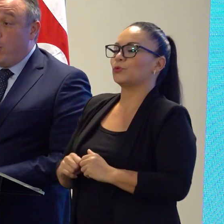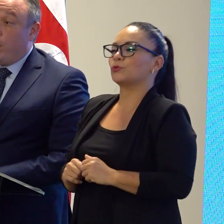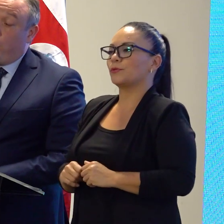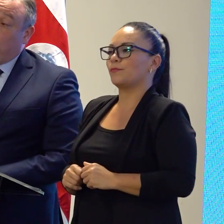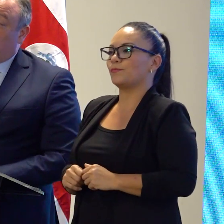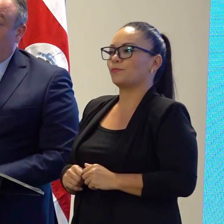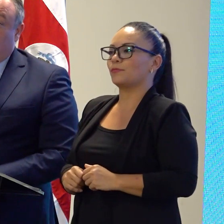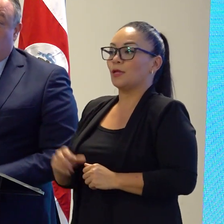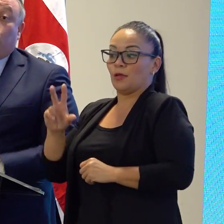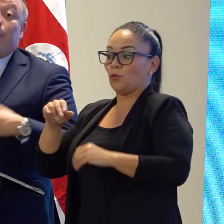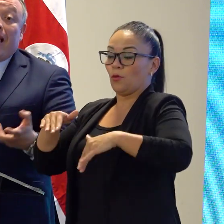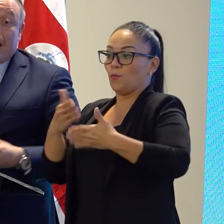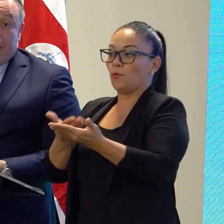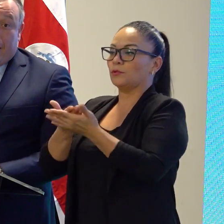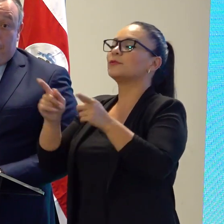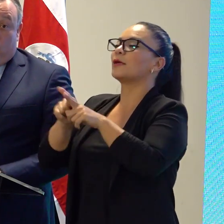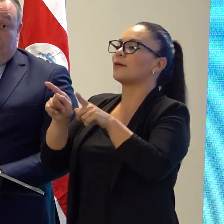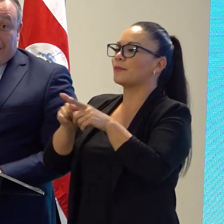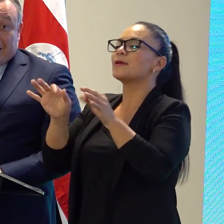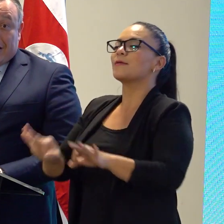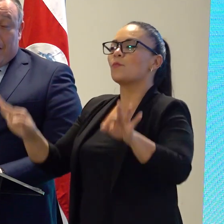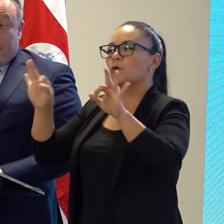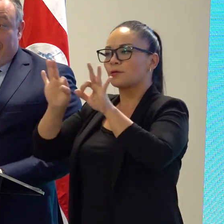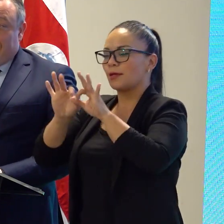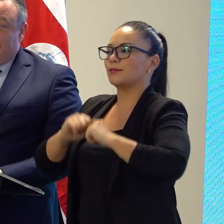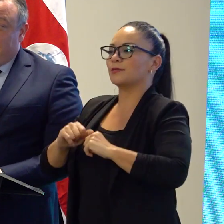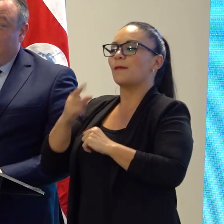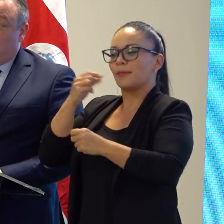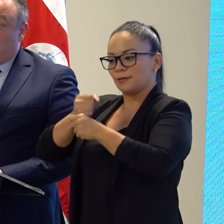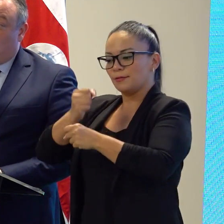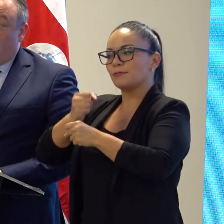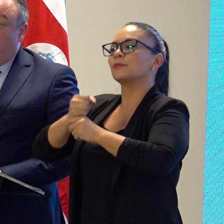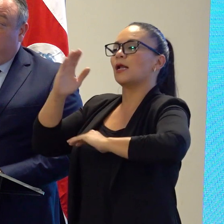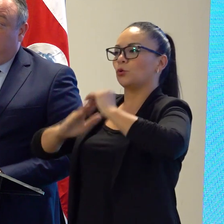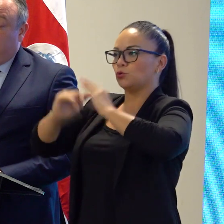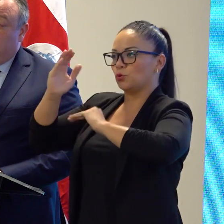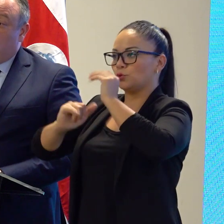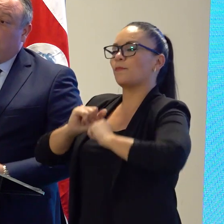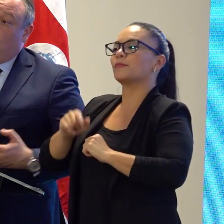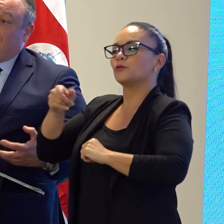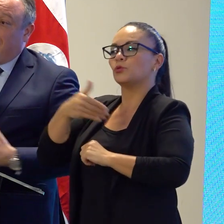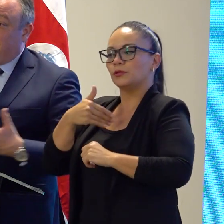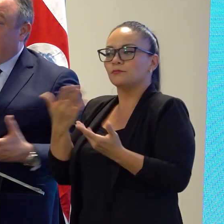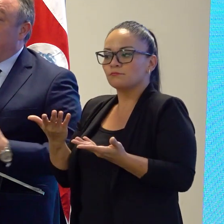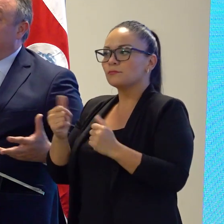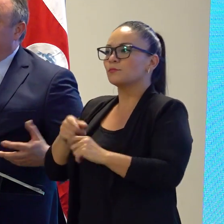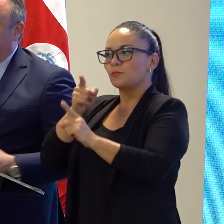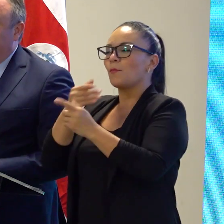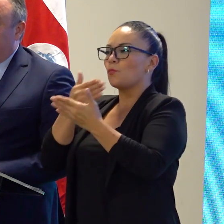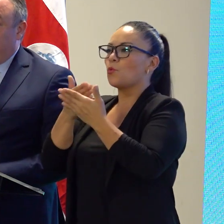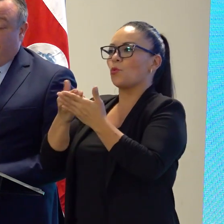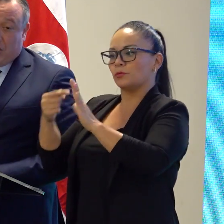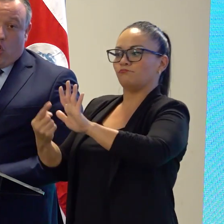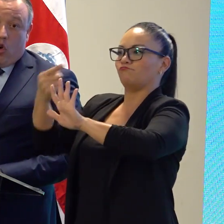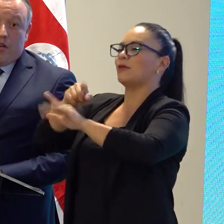fueron propuestos por ellos son también importantes para el quehacer de la construcción que tiene un sentido bastante transversal